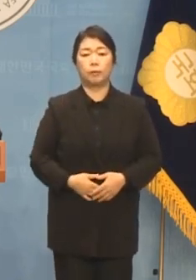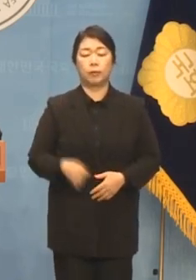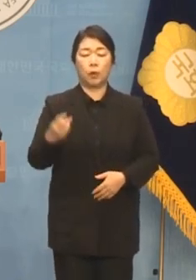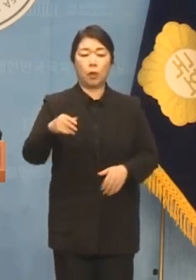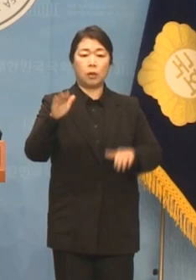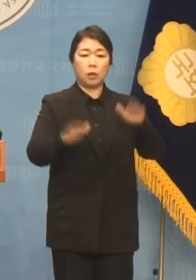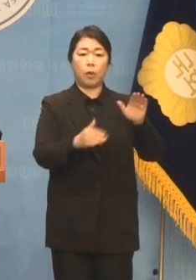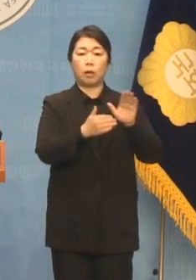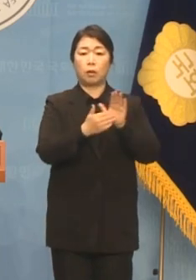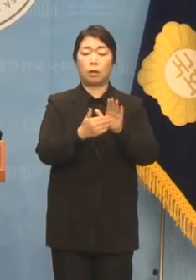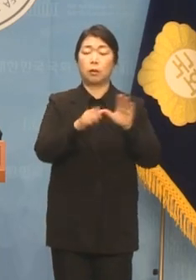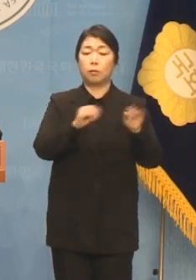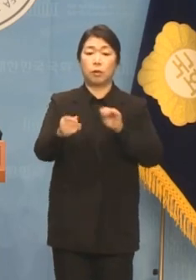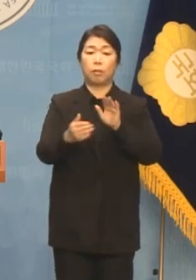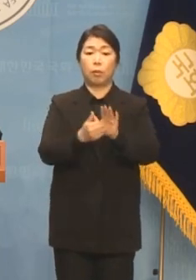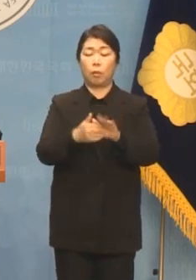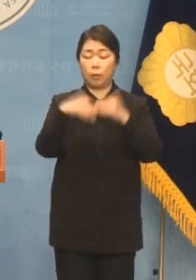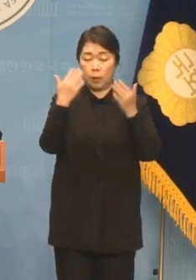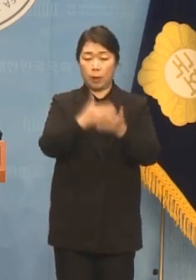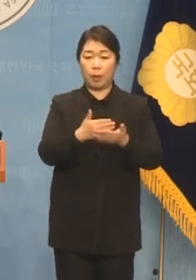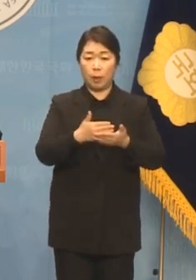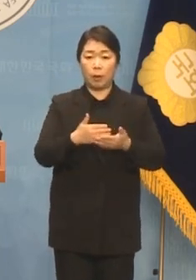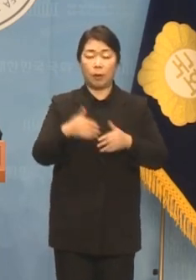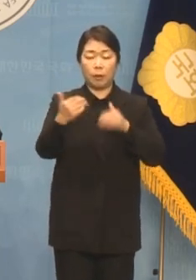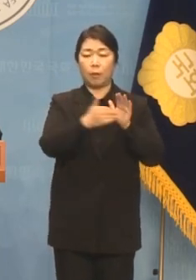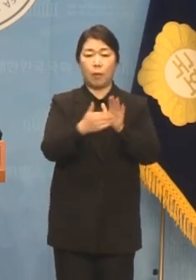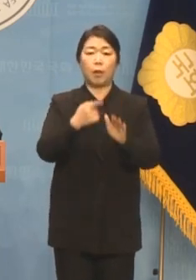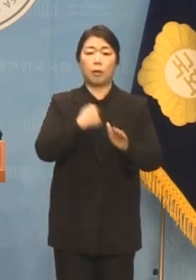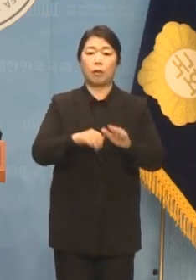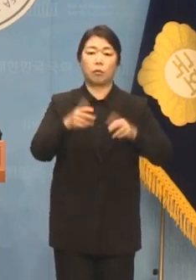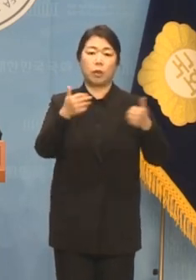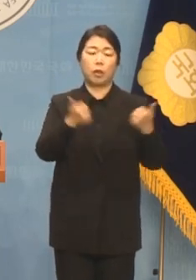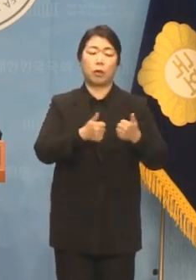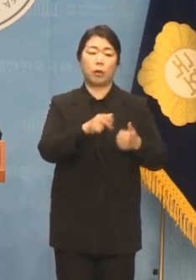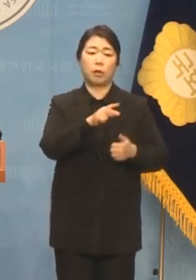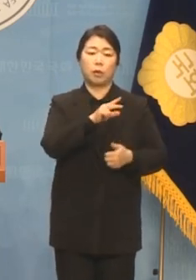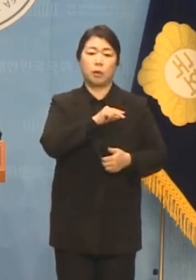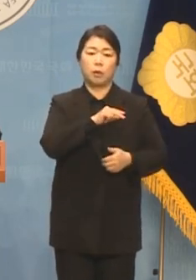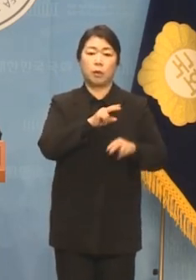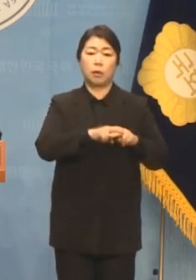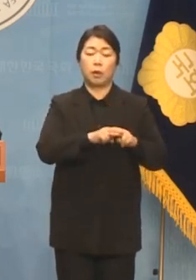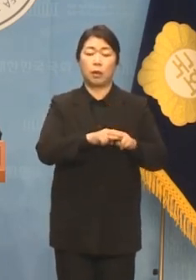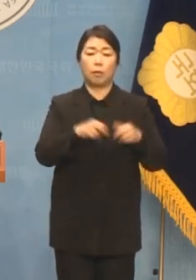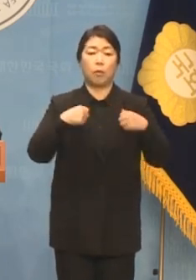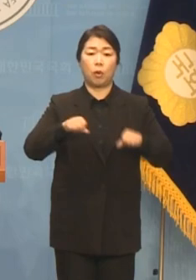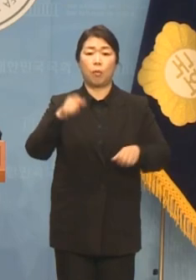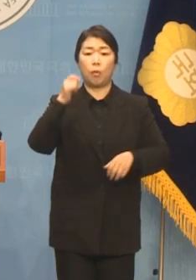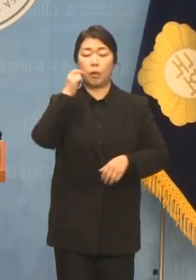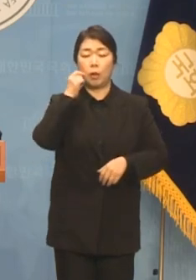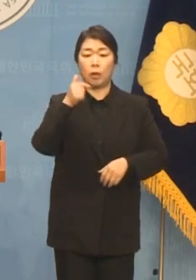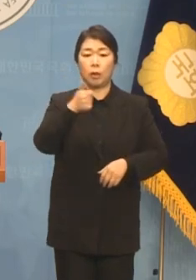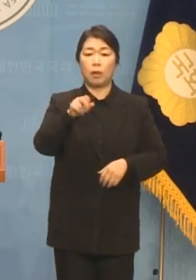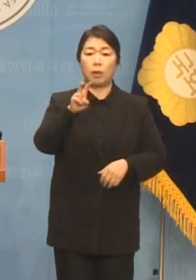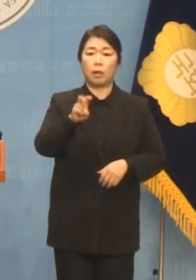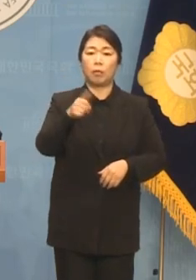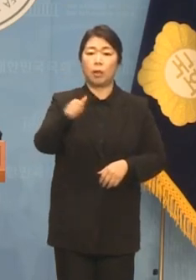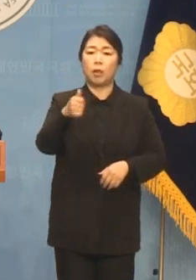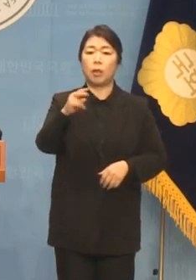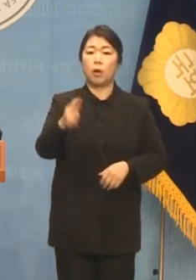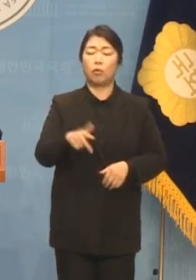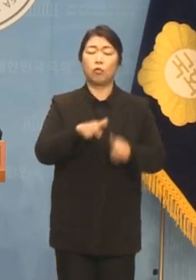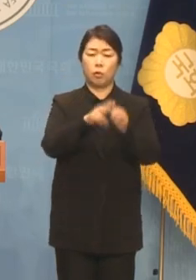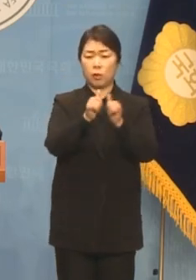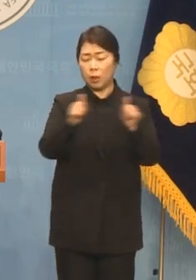맡고 국회의원직을 포기못해 윤석 대통령에게 당한 김기헌 후보까지